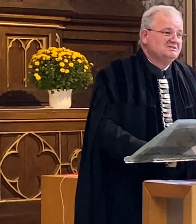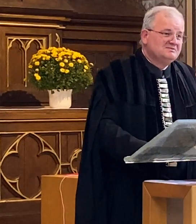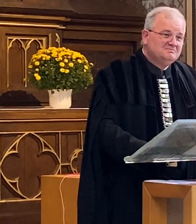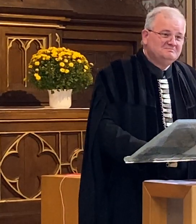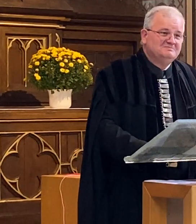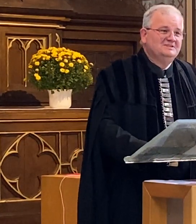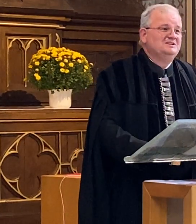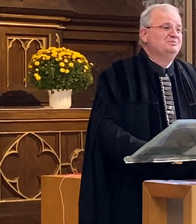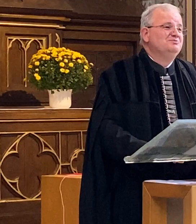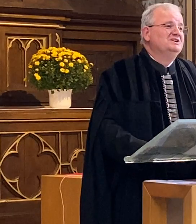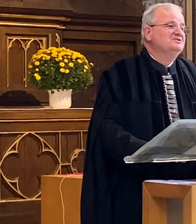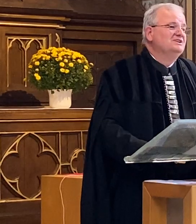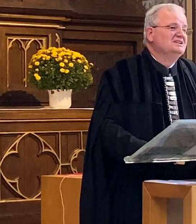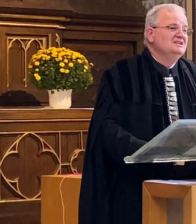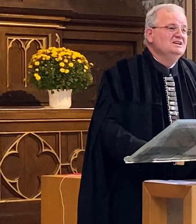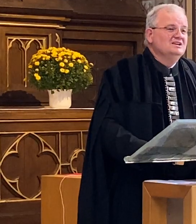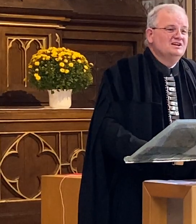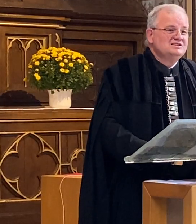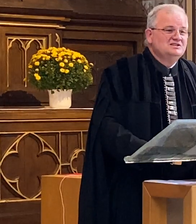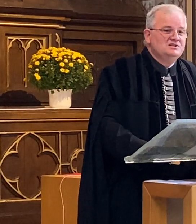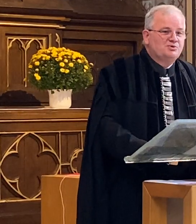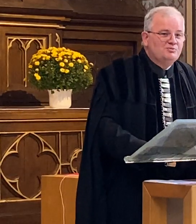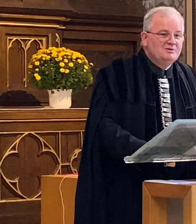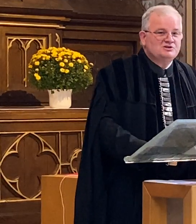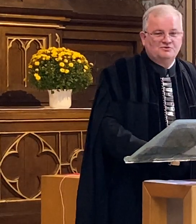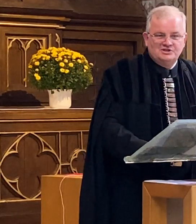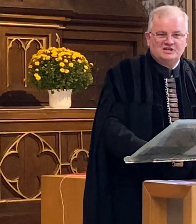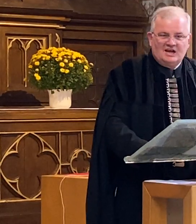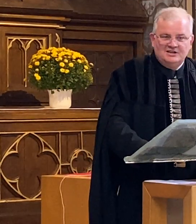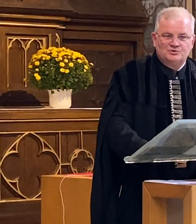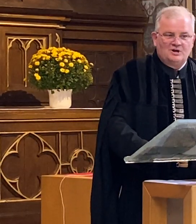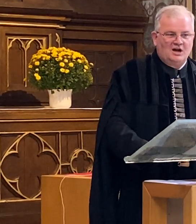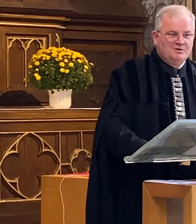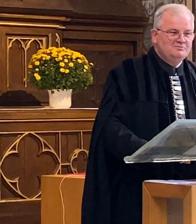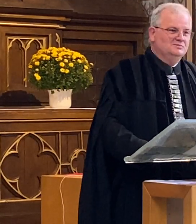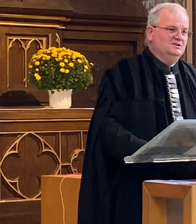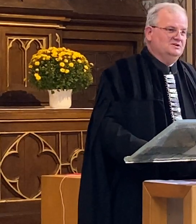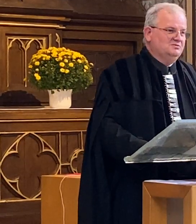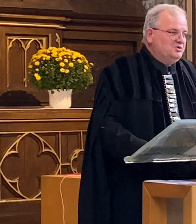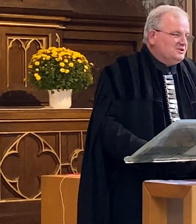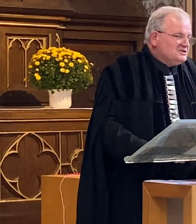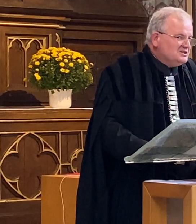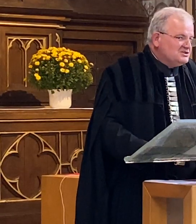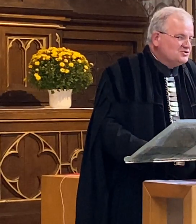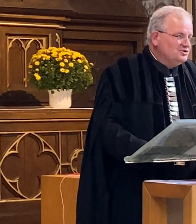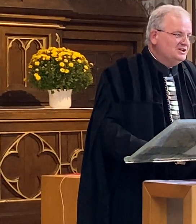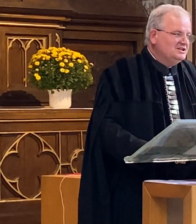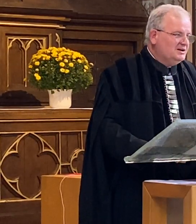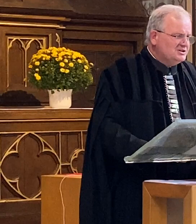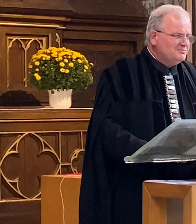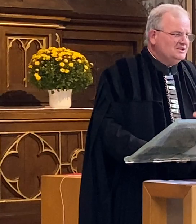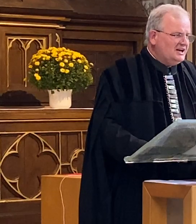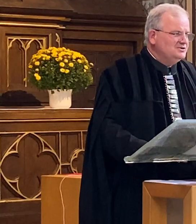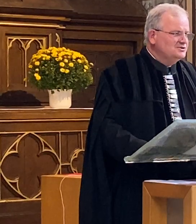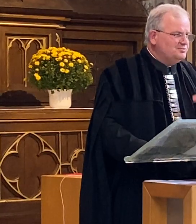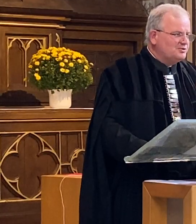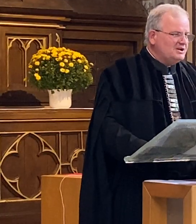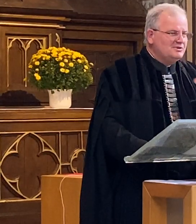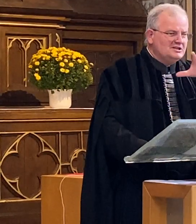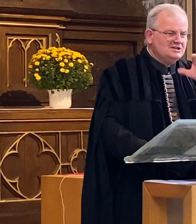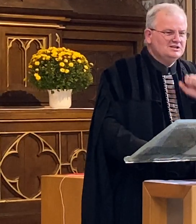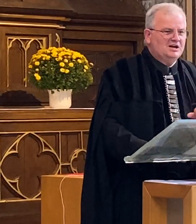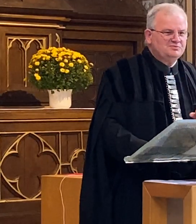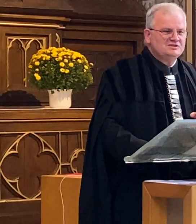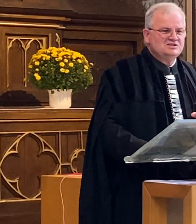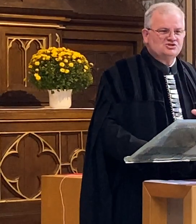und nicht deprimierend wirken, dass die Probleme, so wie ich den Eindruck habe, ich möchte jetzt nichts schönreden, aber ich habe den Eindruck, die